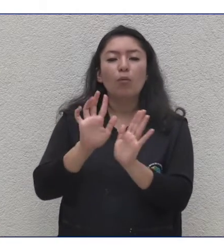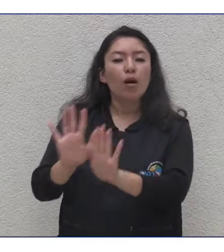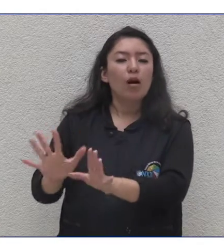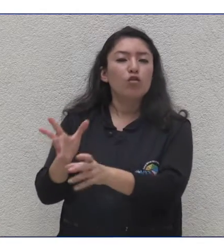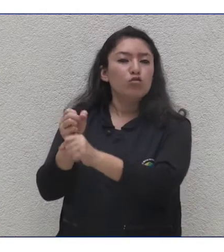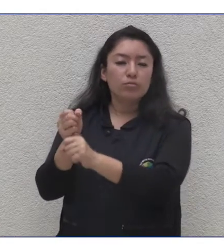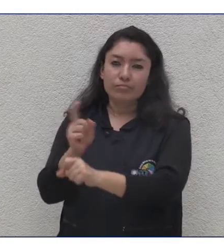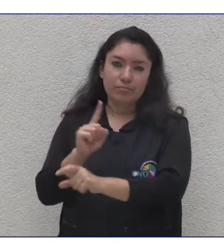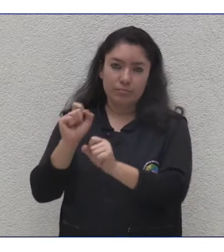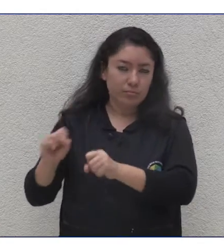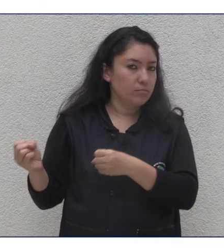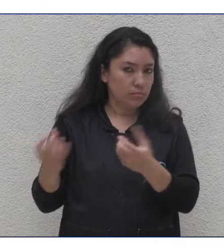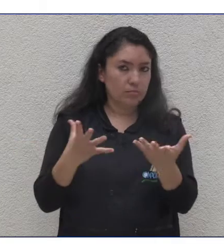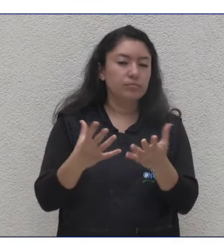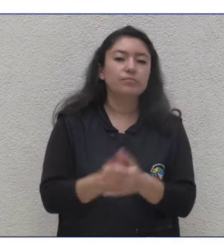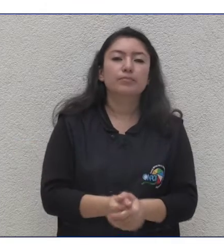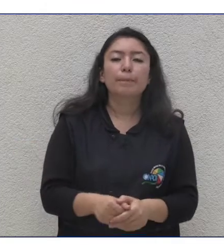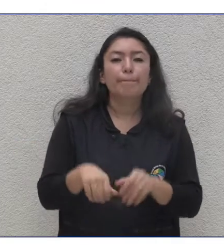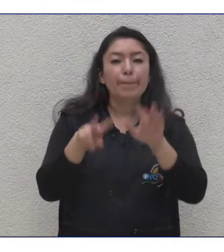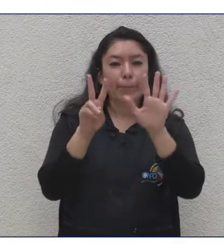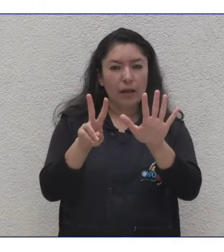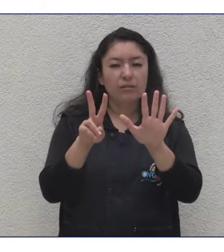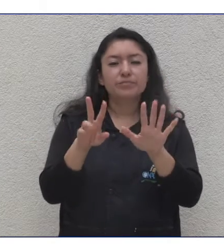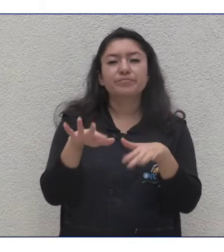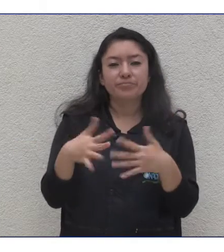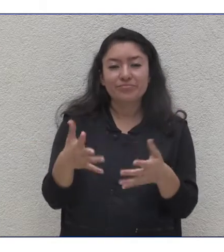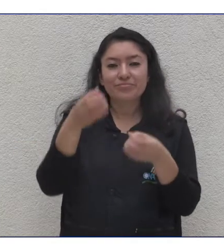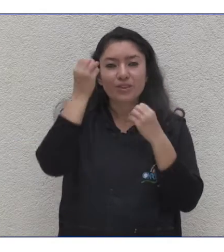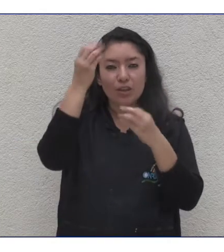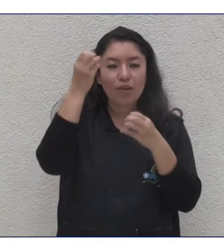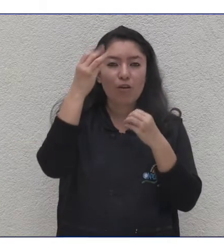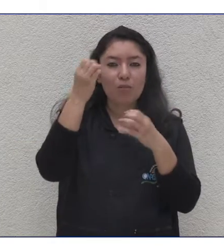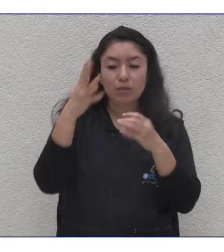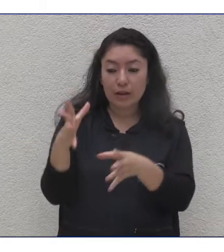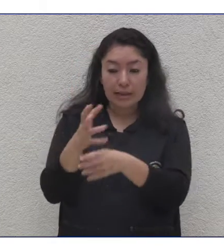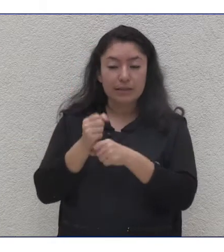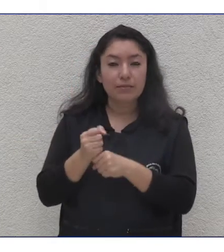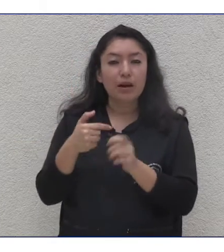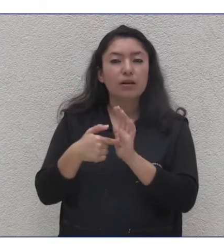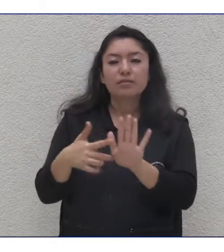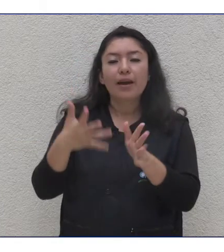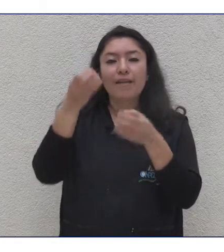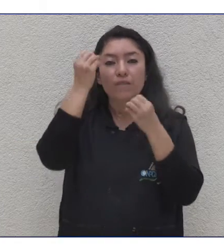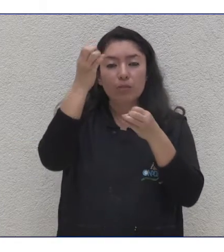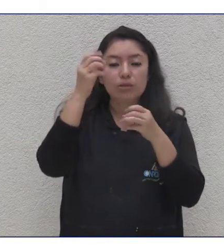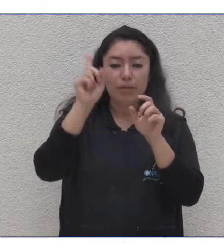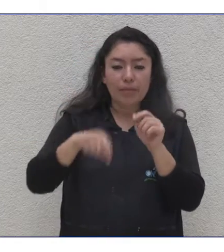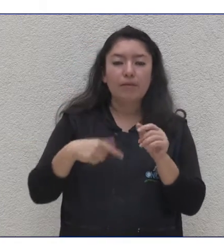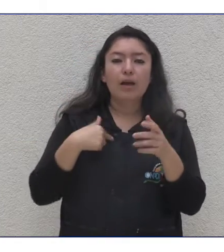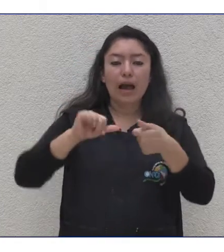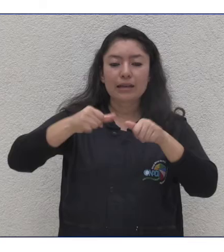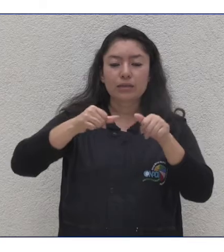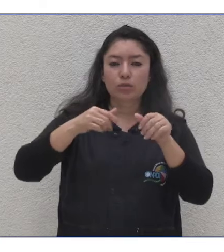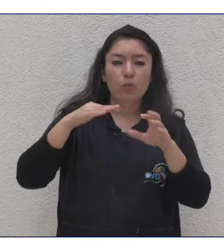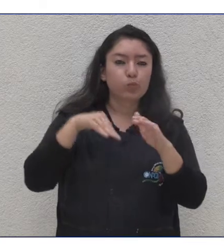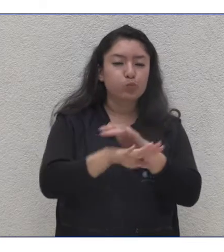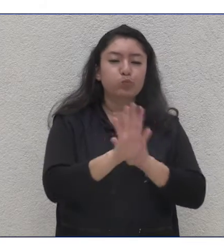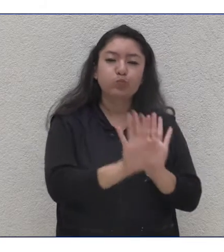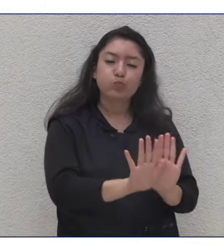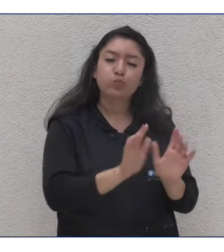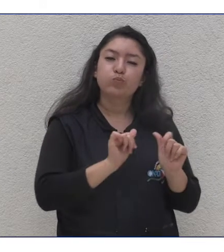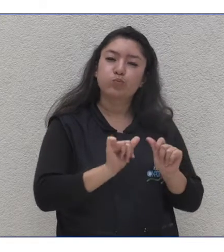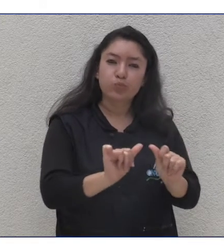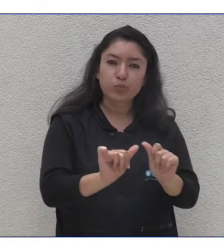como temporalmente reservado. 7. Información reservada. Es la información pública cuyo acceso se encuentra